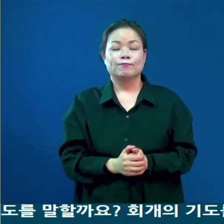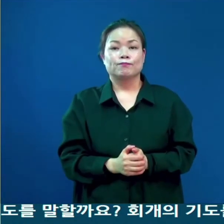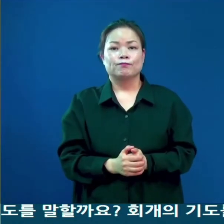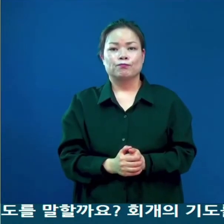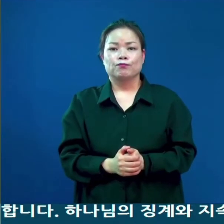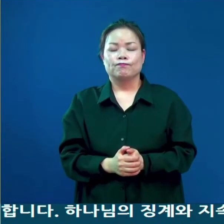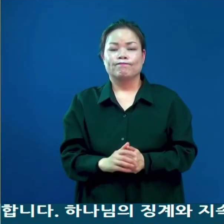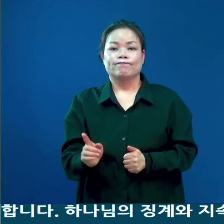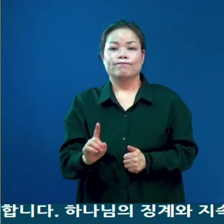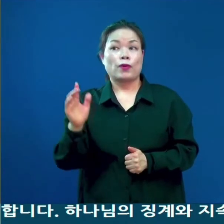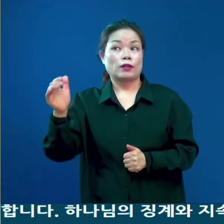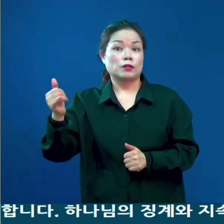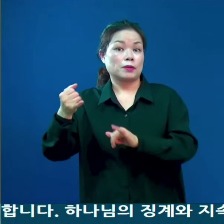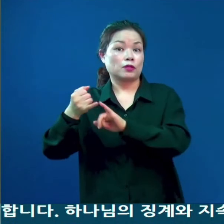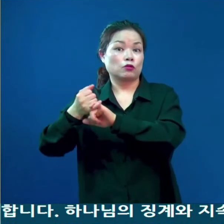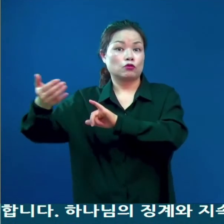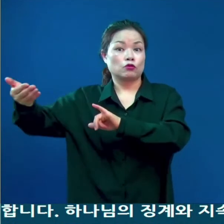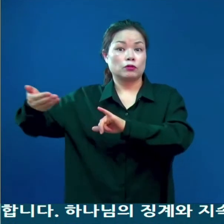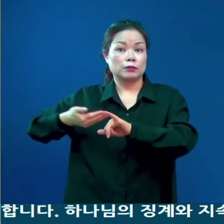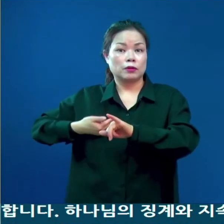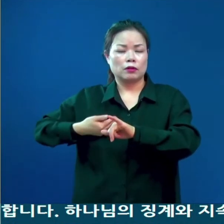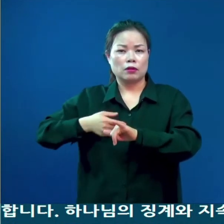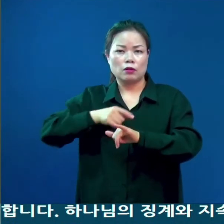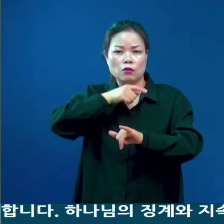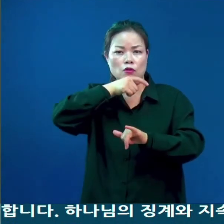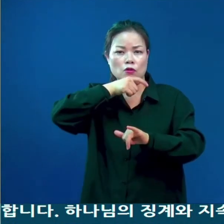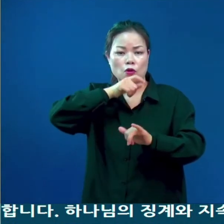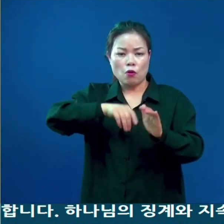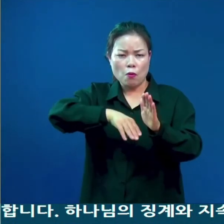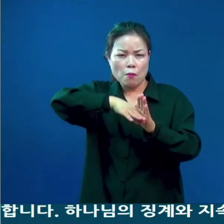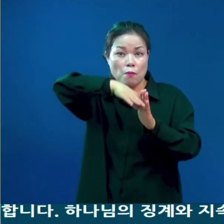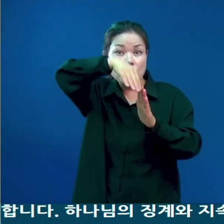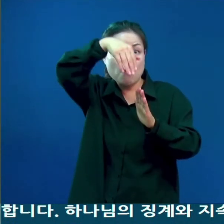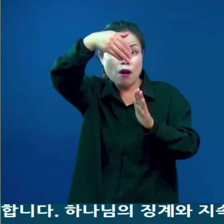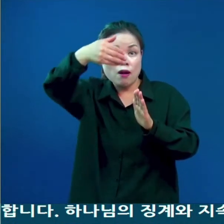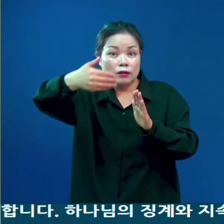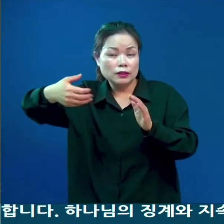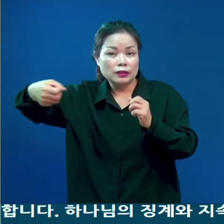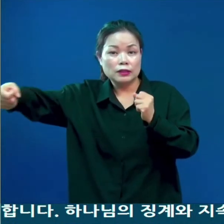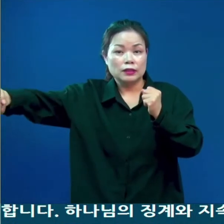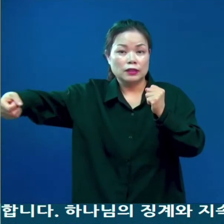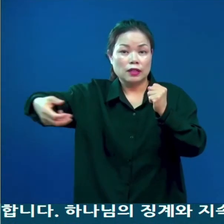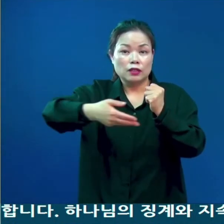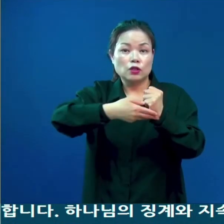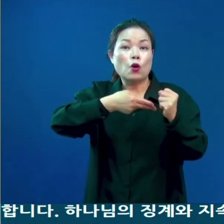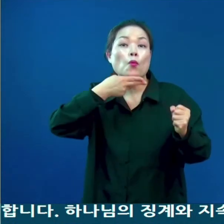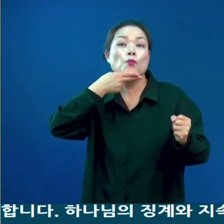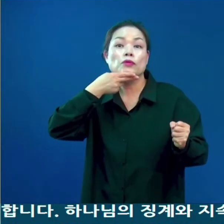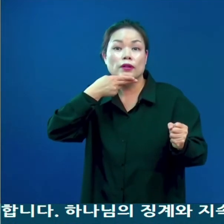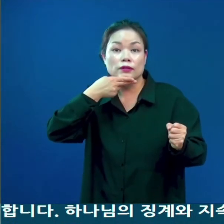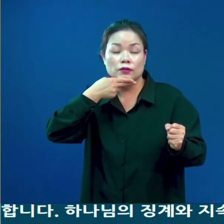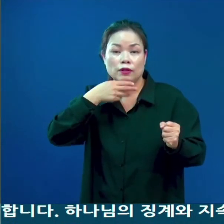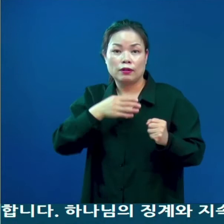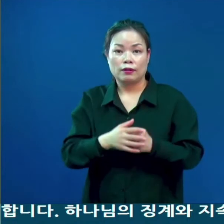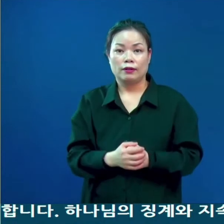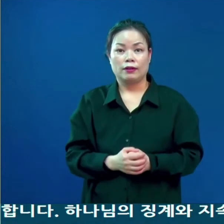그렇게 될 때 어떤 하나님 약속을 주십니까? 홍수가 범람할지라도 미치지 않는 은혜를 허락해 주신다는